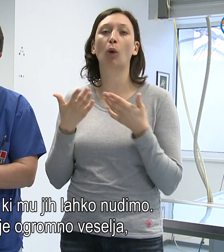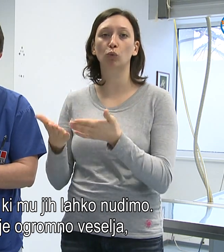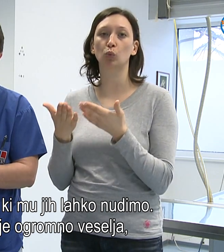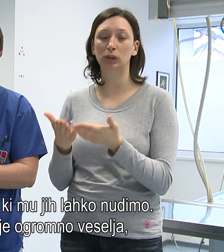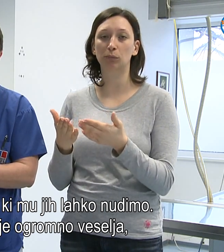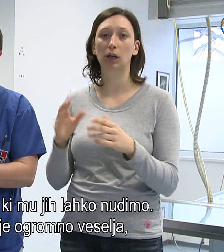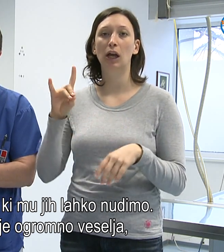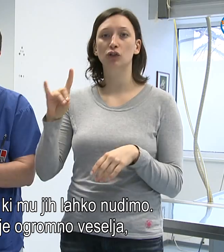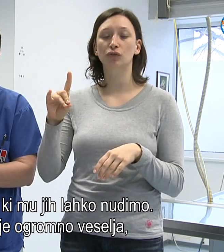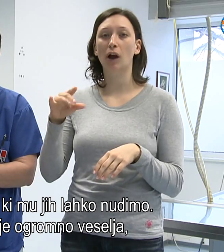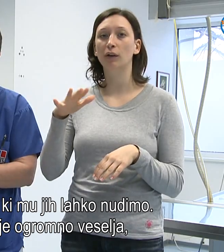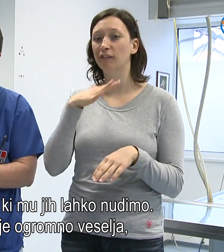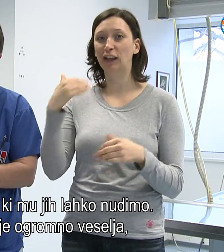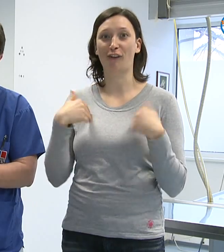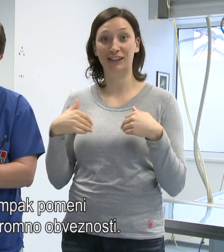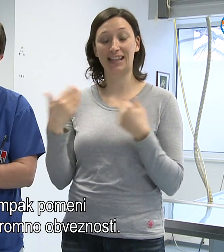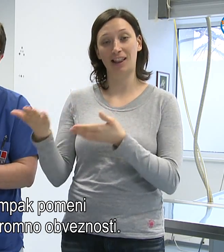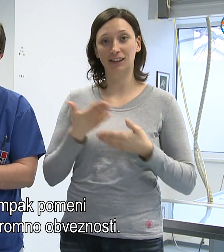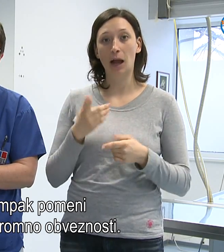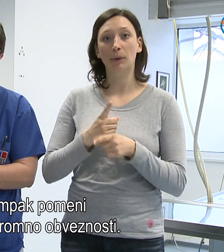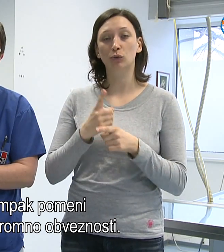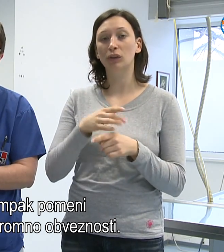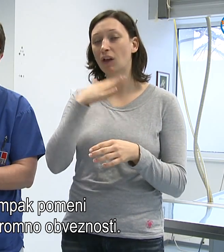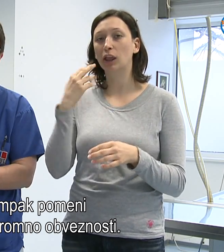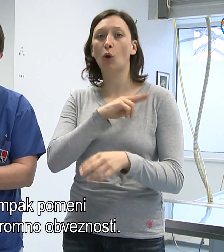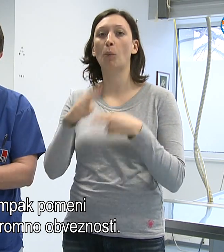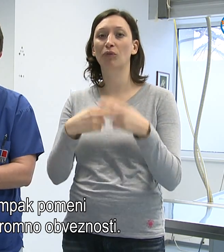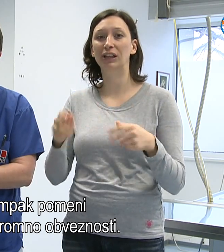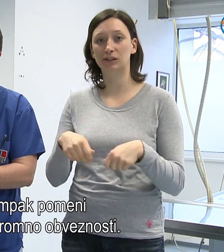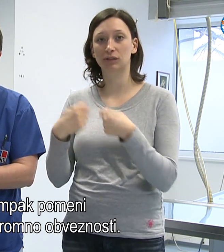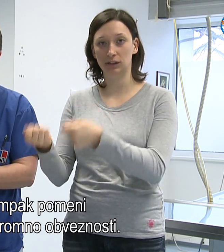nudimo. Žival je ogromno veselje, ampak tudi ogromno obveznosti.